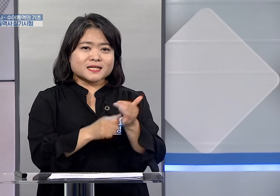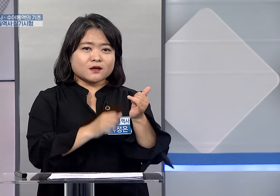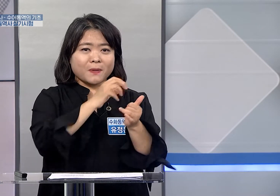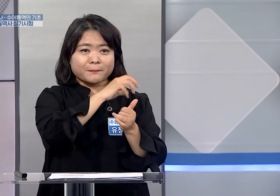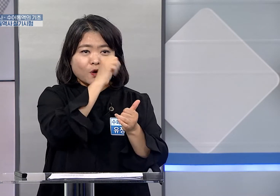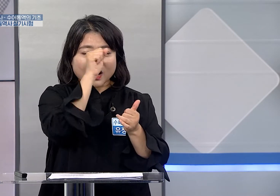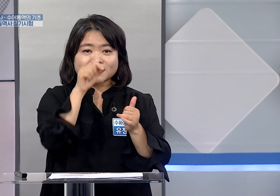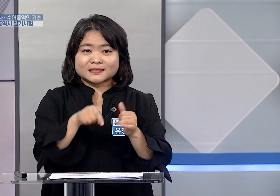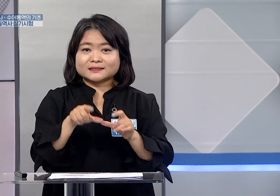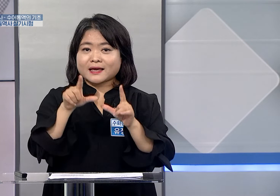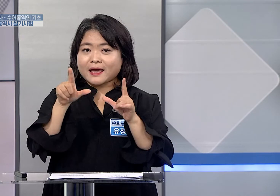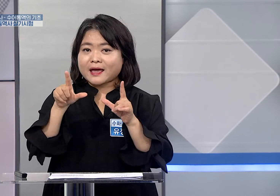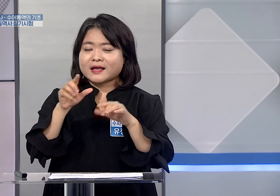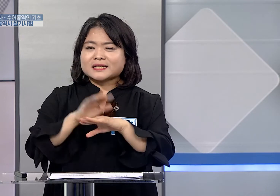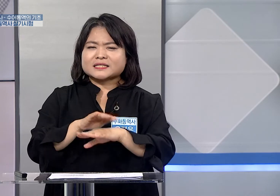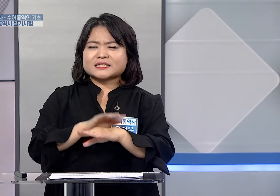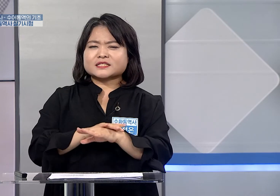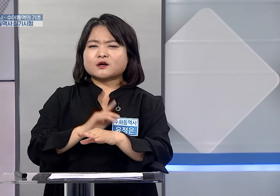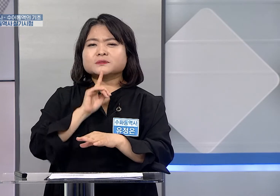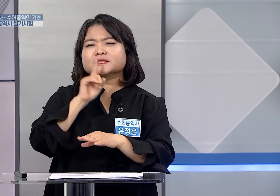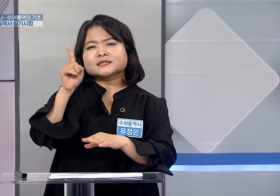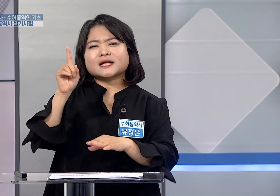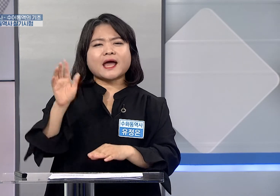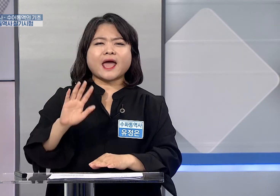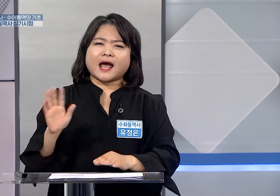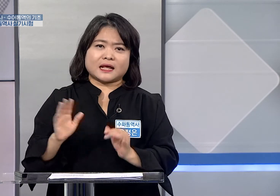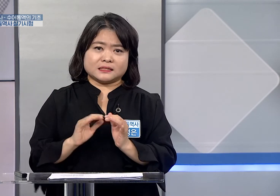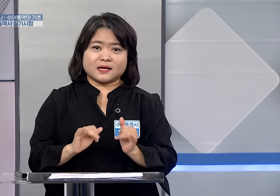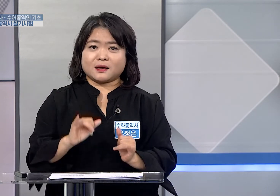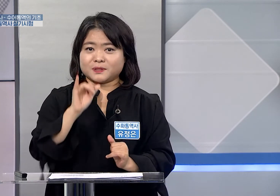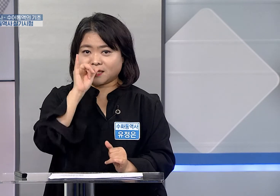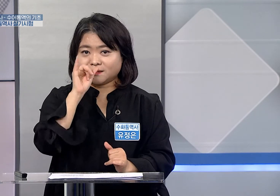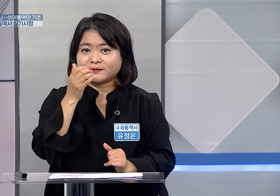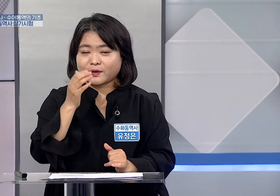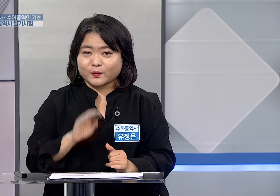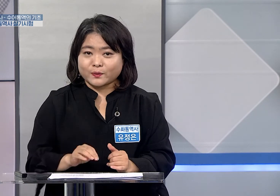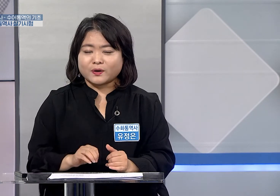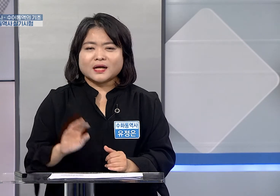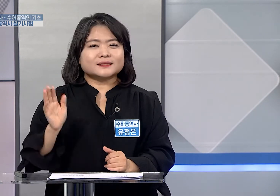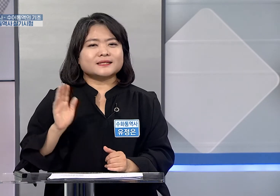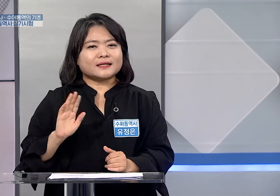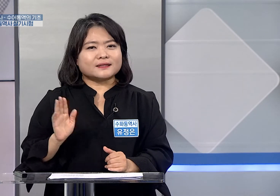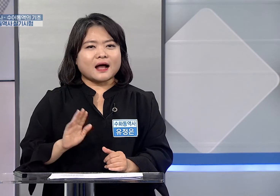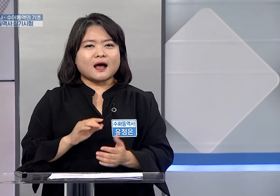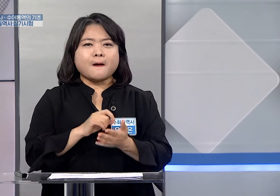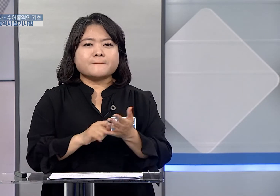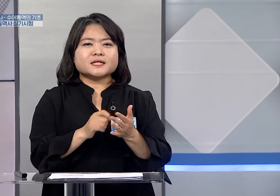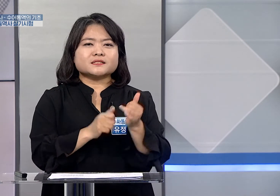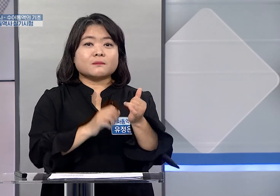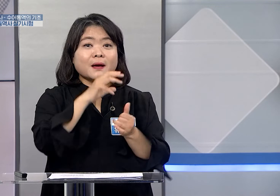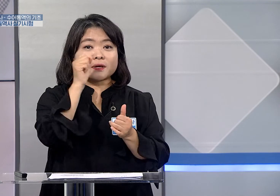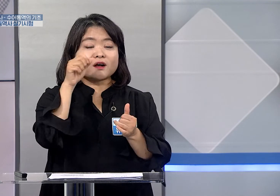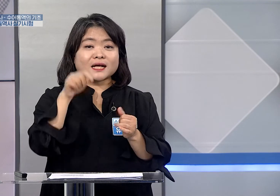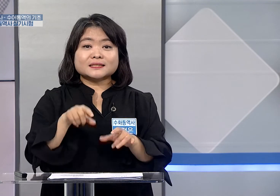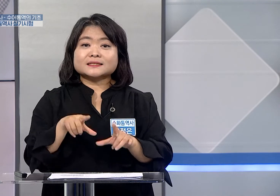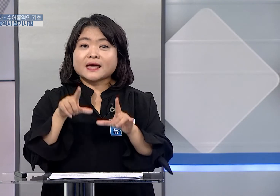필기시험 합격한 그 해에 실기시험 응시를 아예 안 하는 사람이 있는데요. 그게 아니라 필기시험 합격한 그